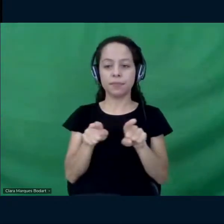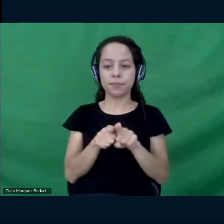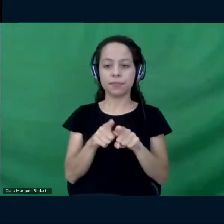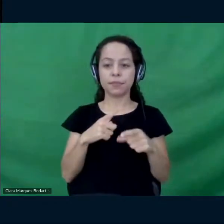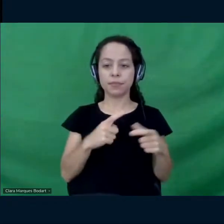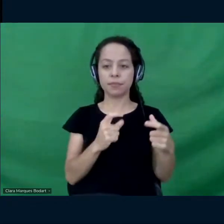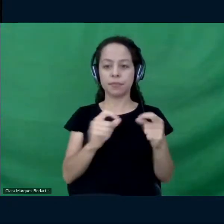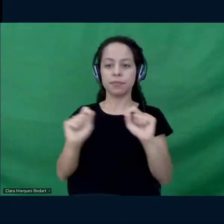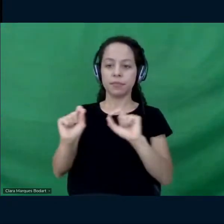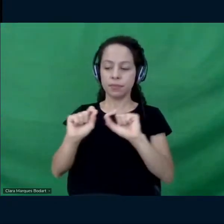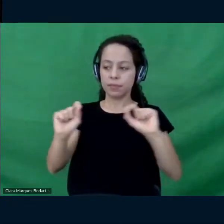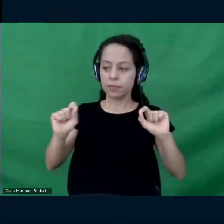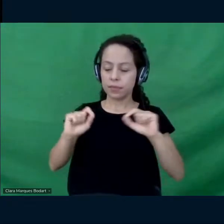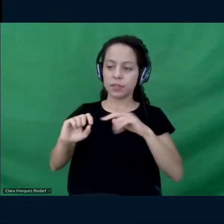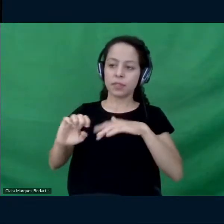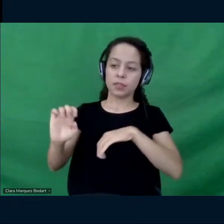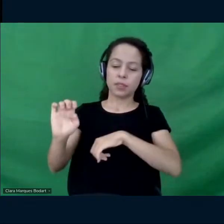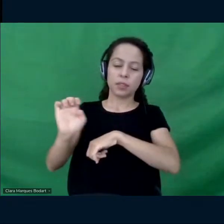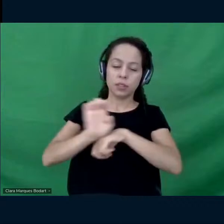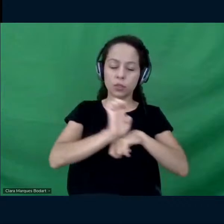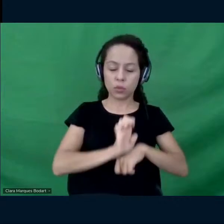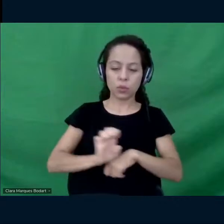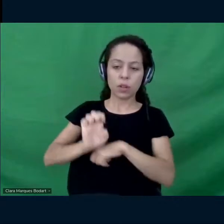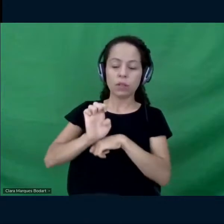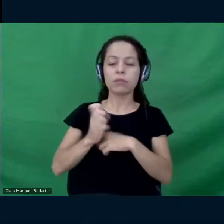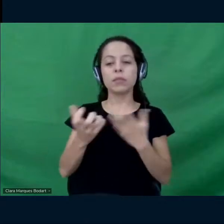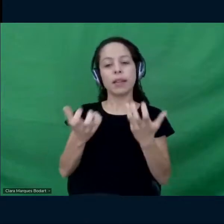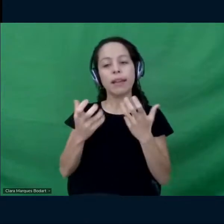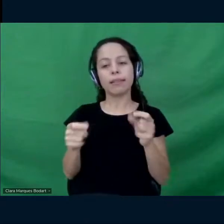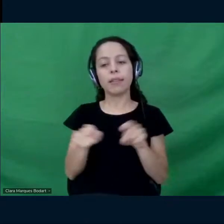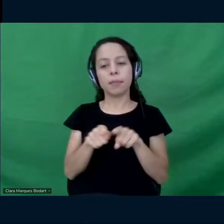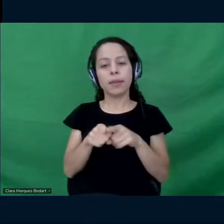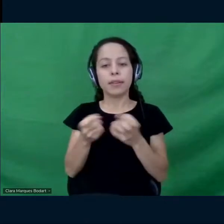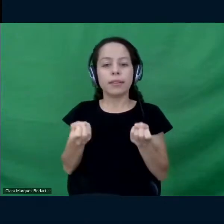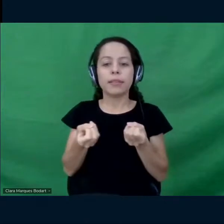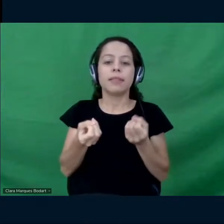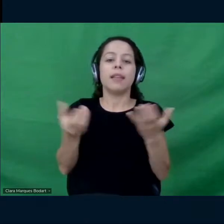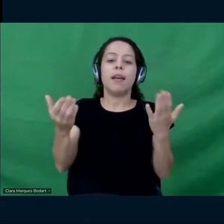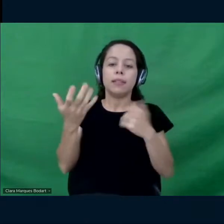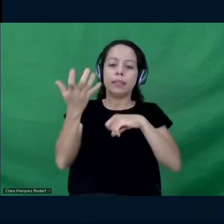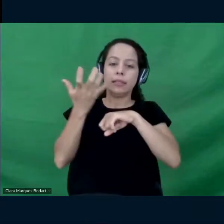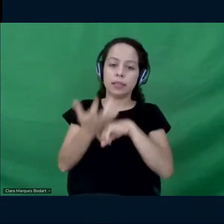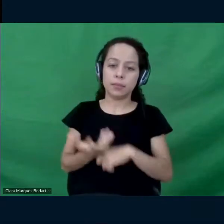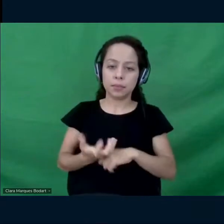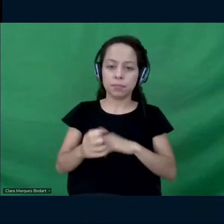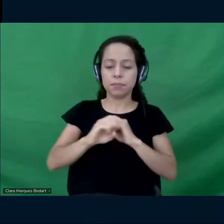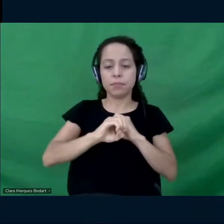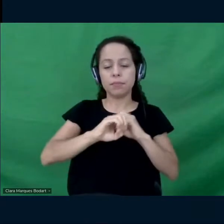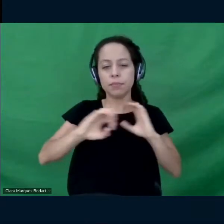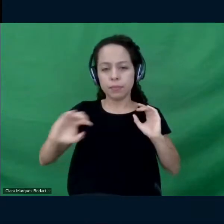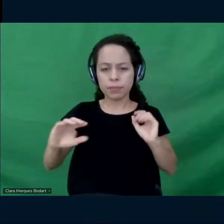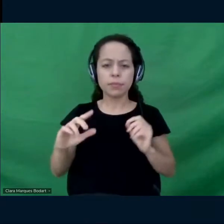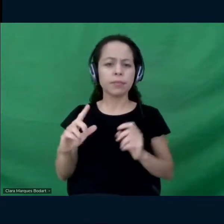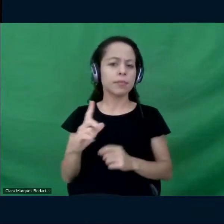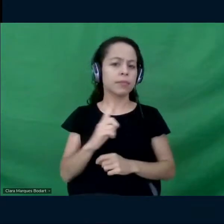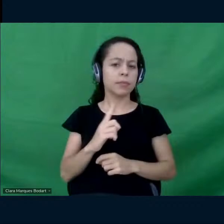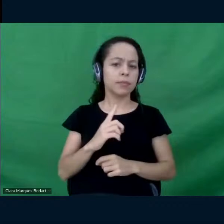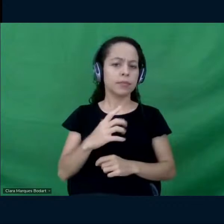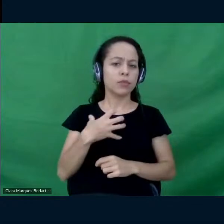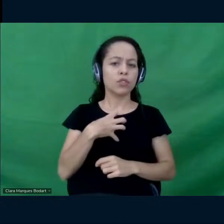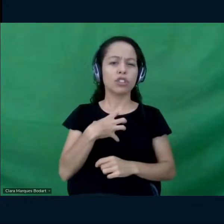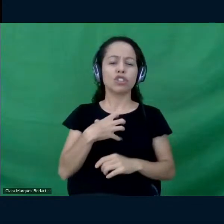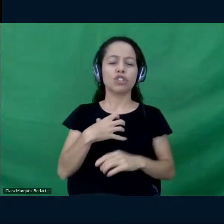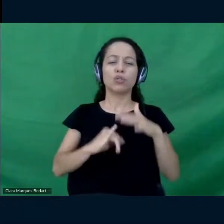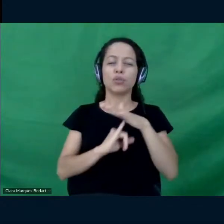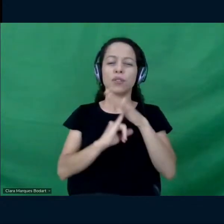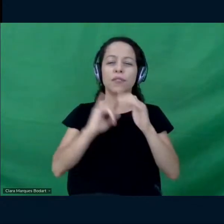vai defender a oferta à distância, né? Então, há uma diversidade de formas de reagir dos institutos